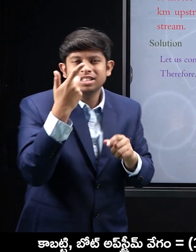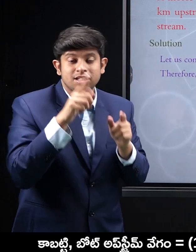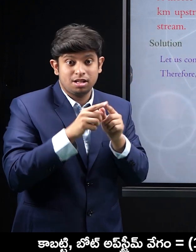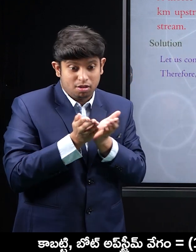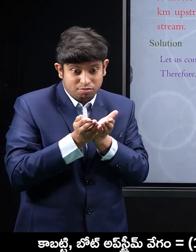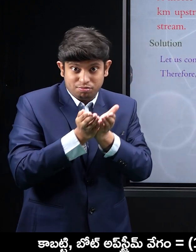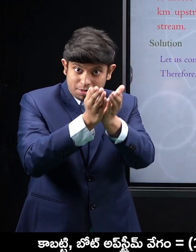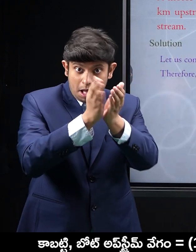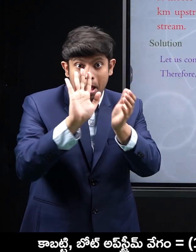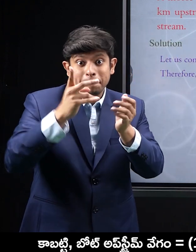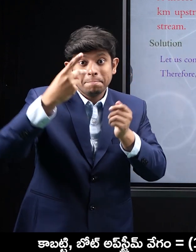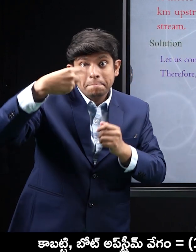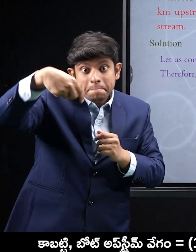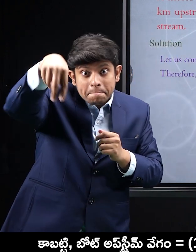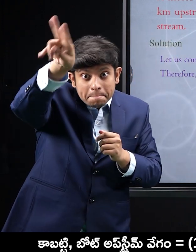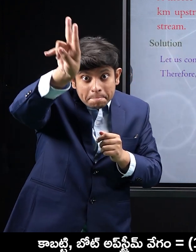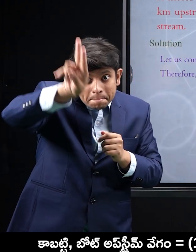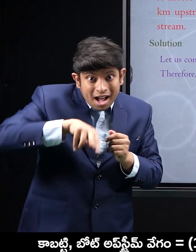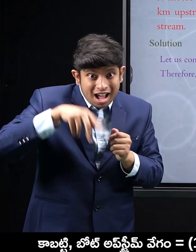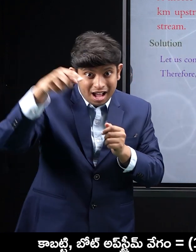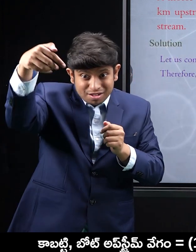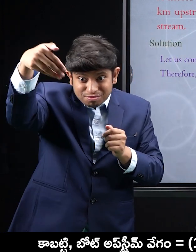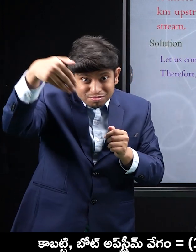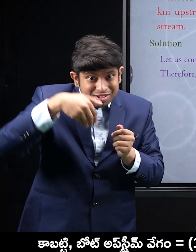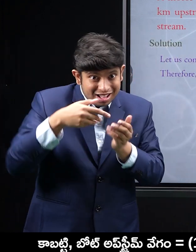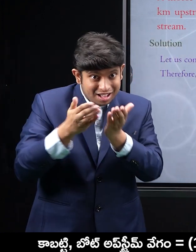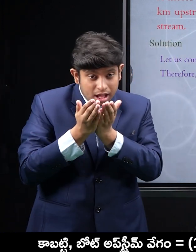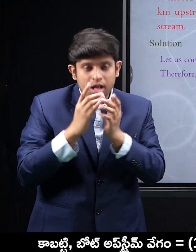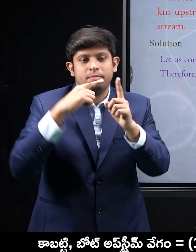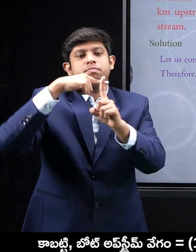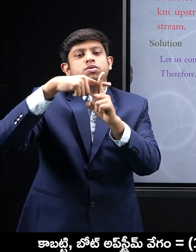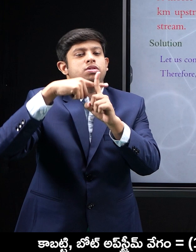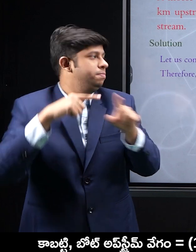వేగం 18 ప్లస్ x కిలోమీటర్ పర్ అవర్.